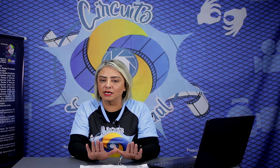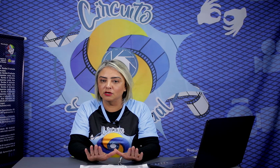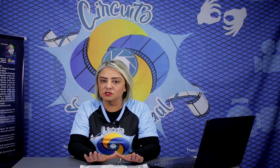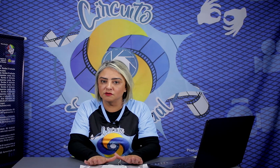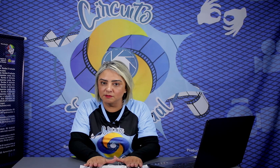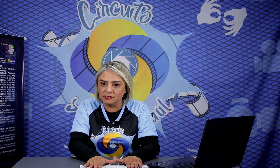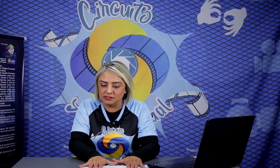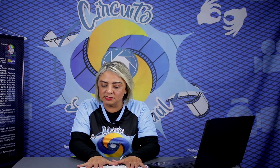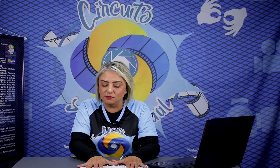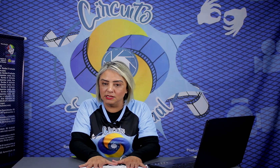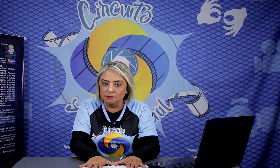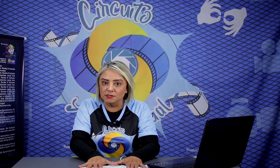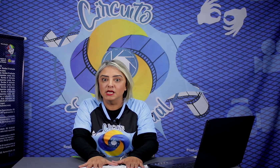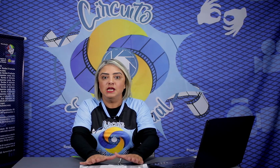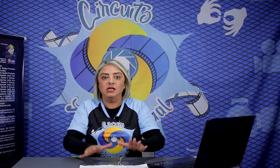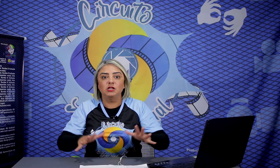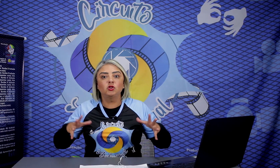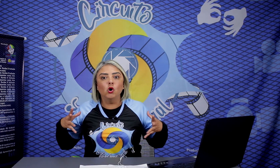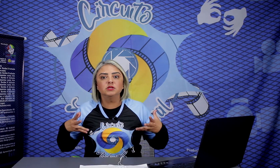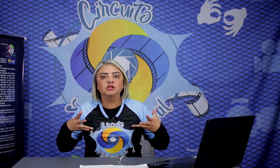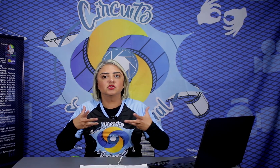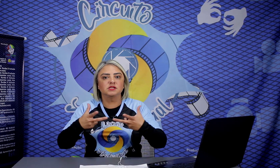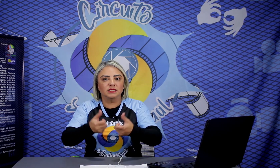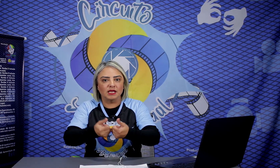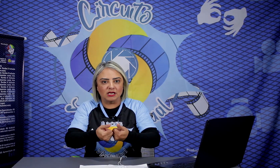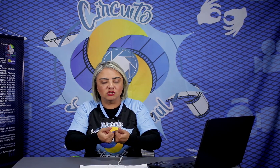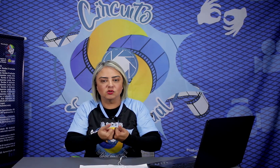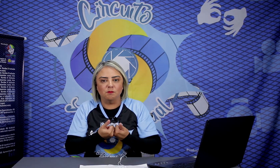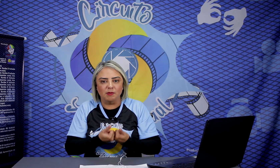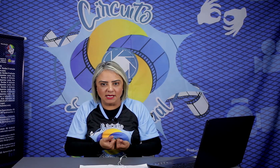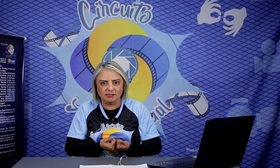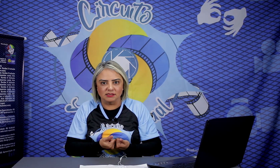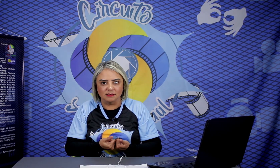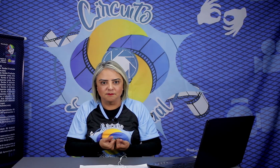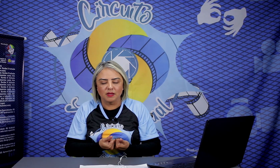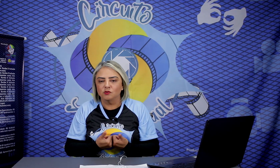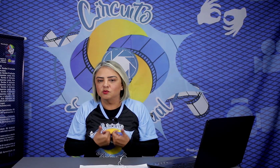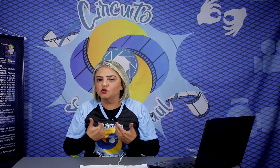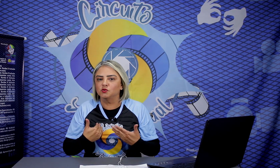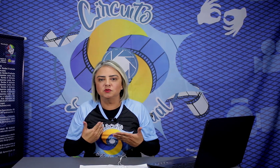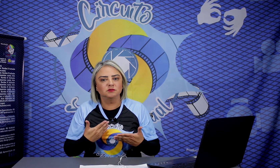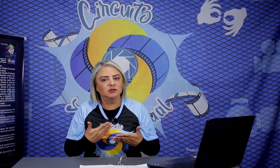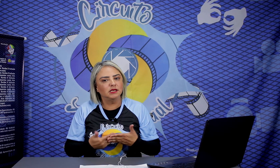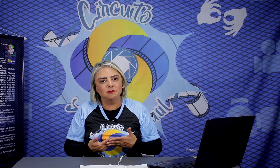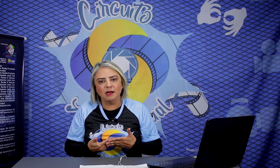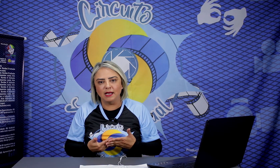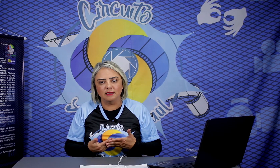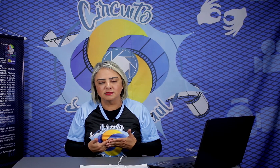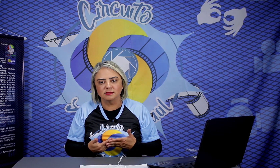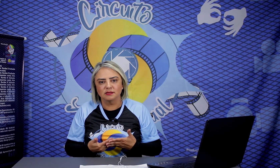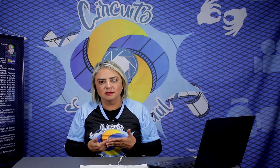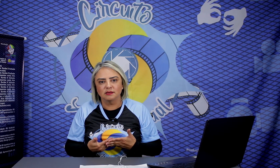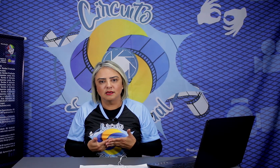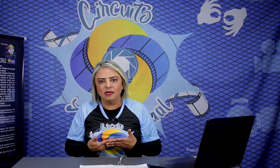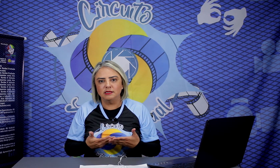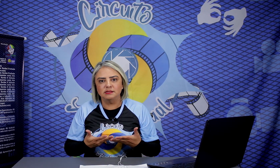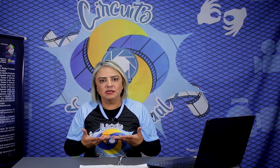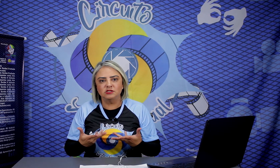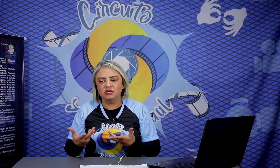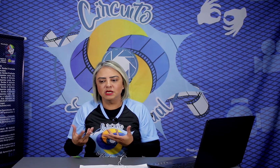nossa alfabetização, Libras, e que toda a sociedade soubesse, o surdo não teria barreiras. Ele se sentiria